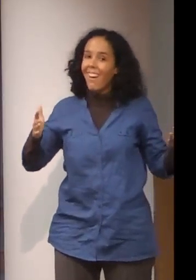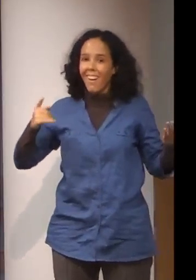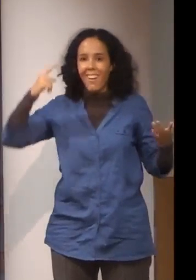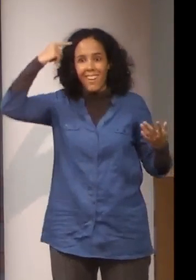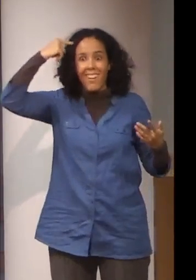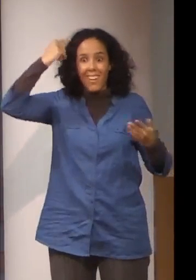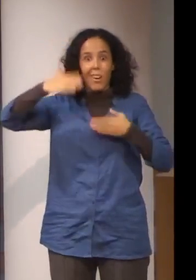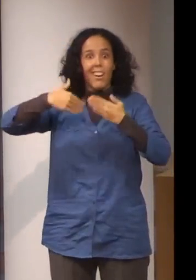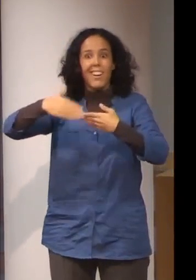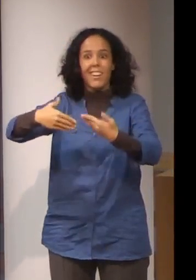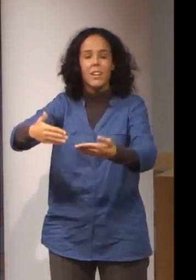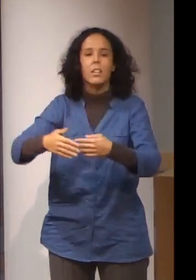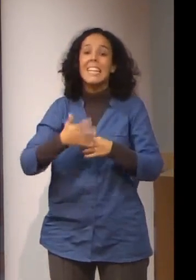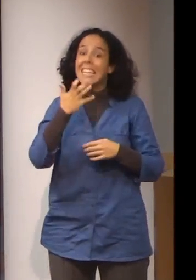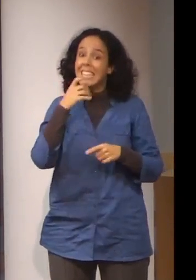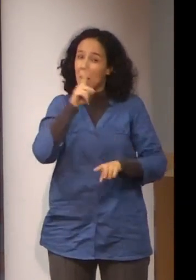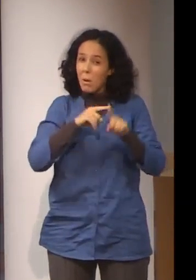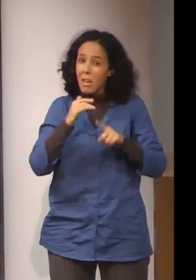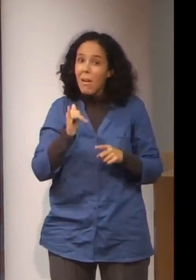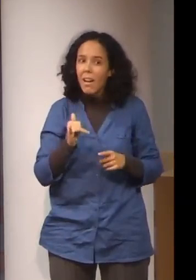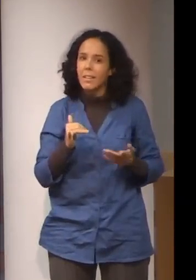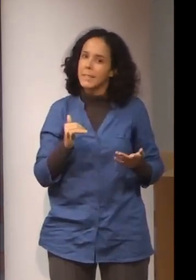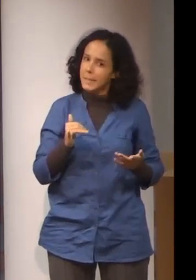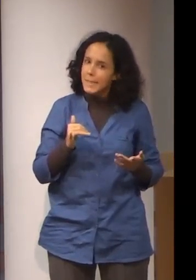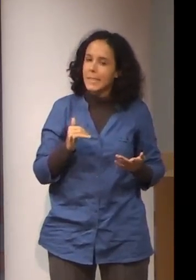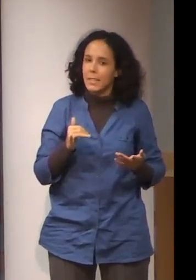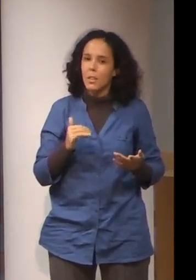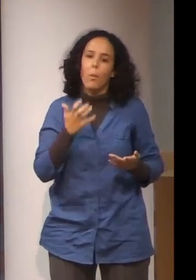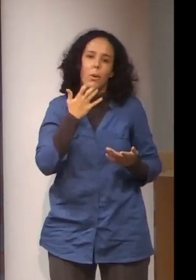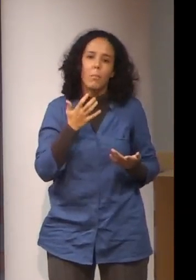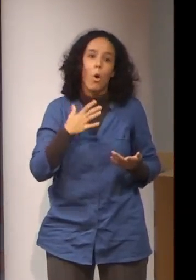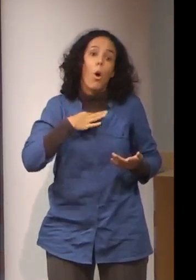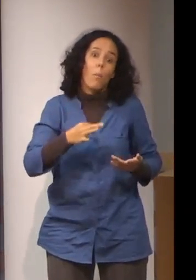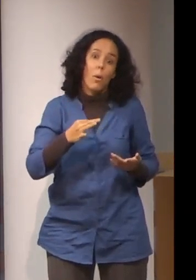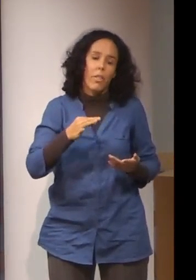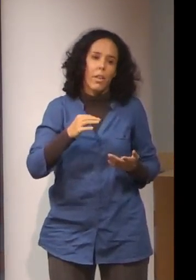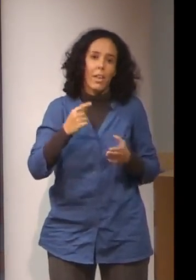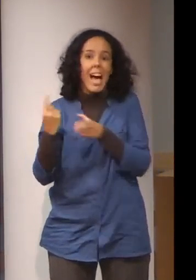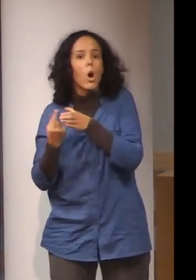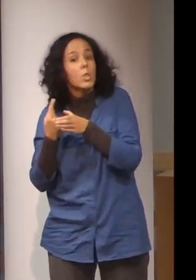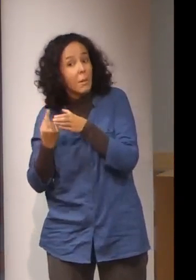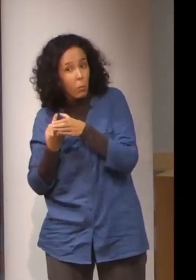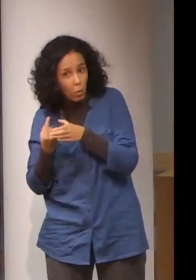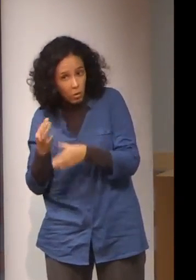A partir de esa edad es cuando empiezan a construir. Si surgen problemas,